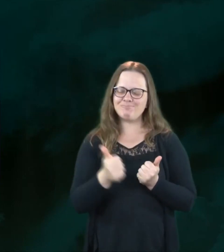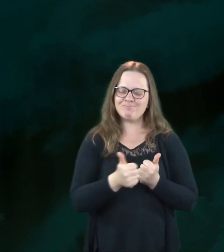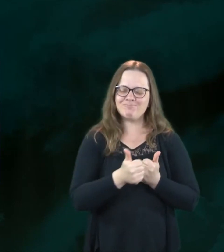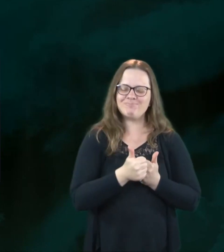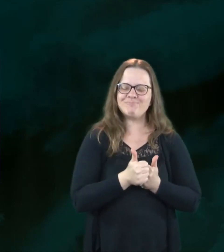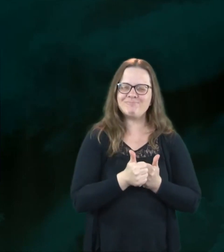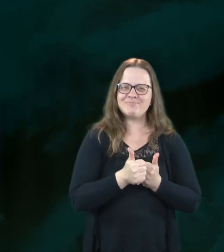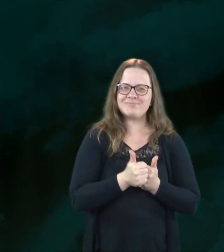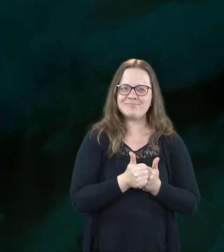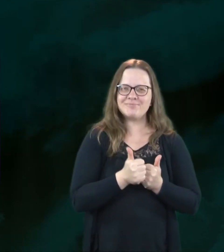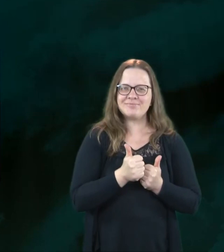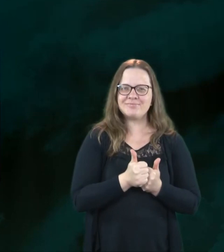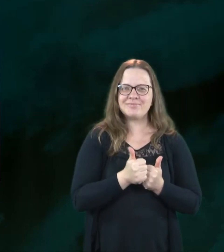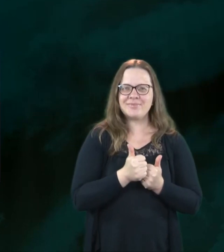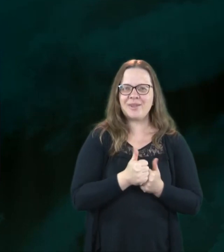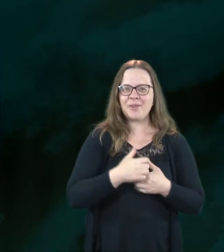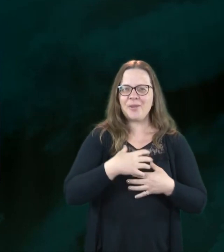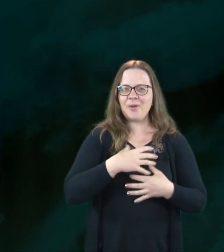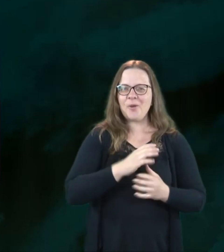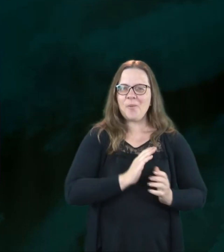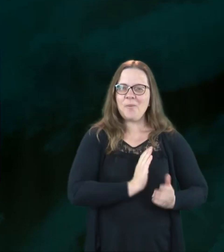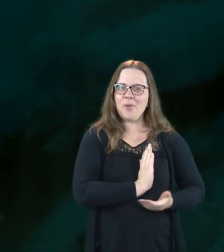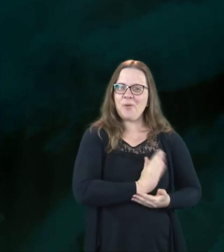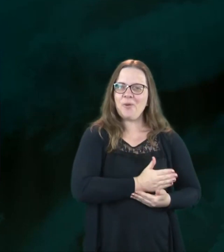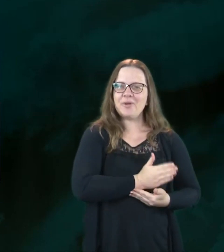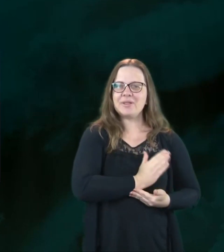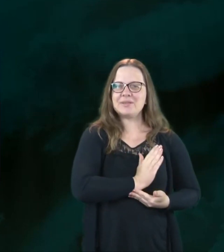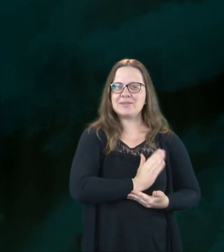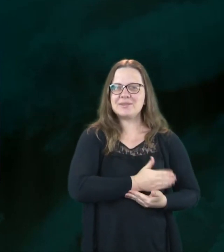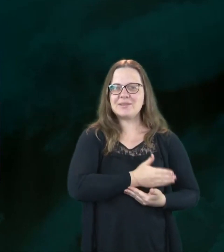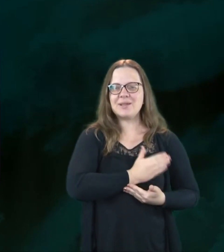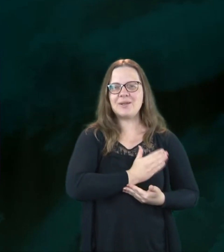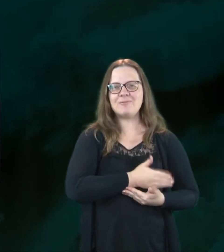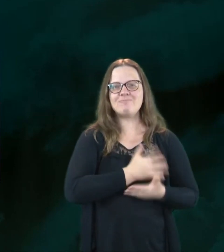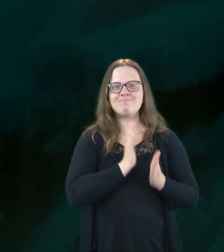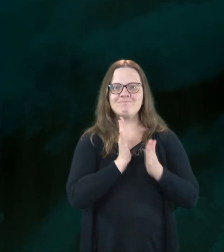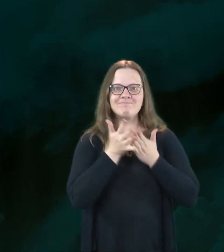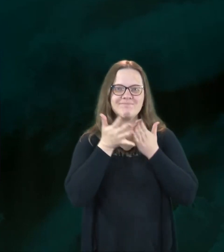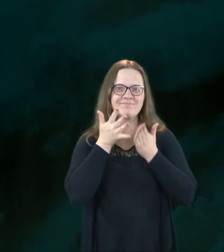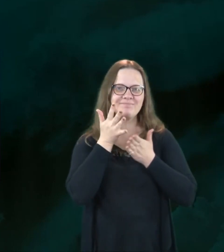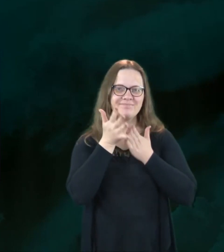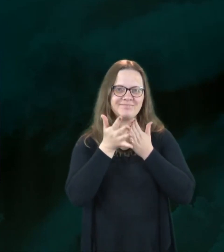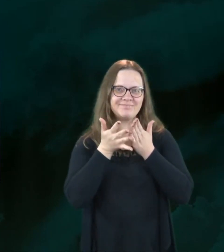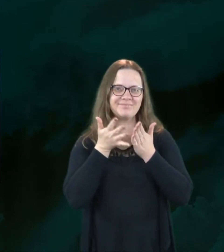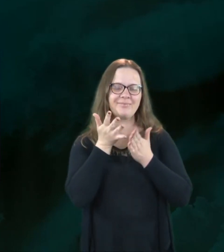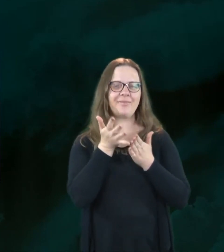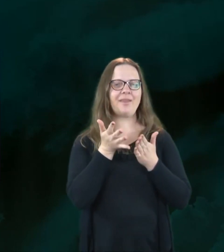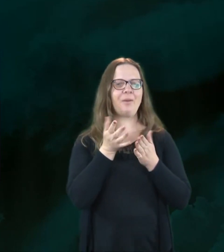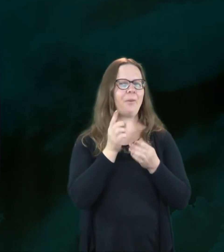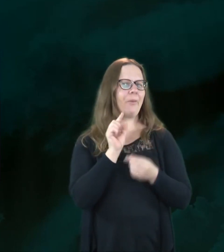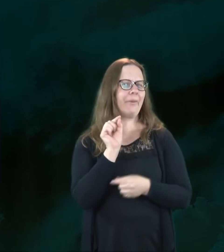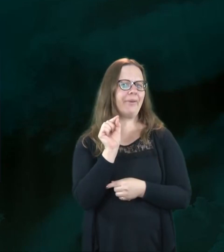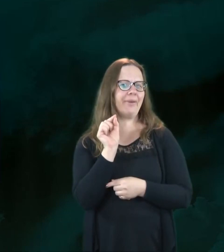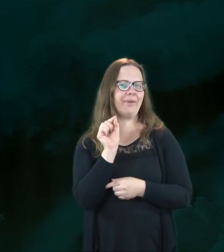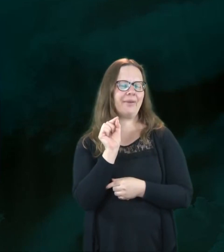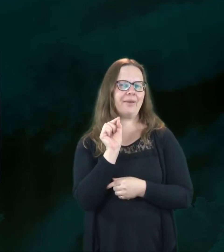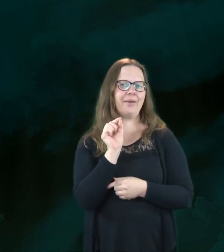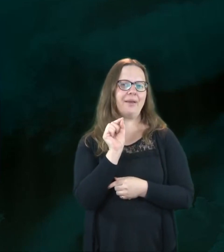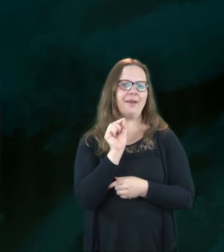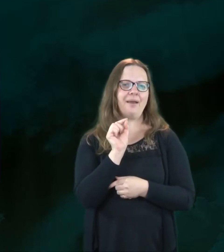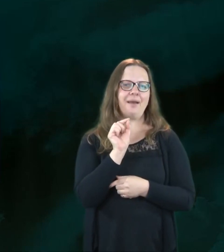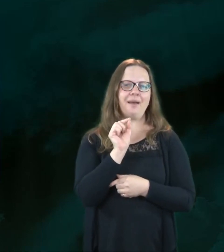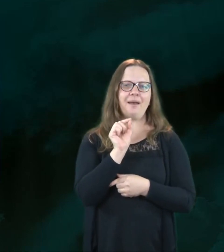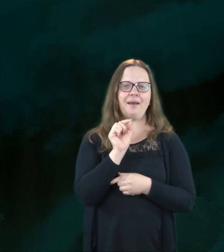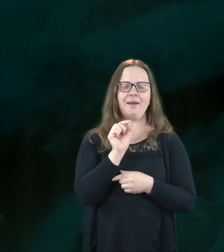tua boca e no teu coração, isto é, a palavra da fé que pregamos. Paulo foi para